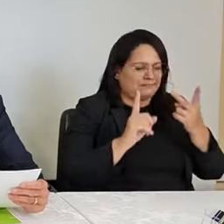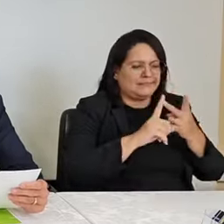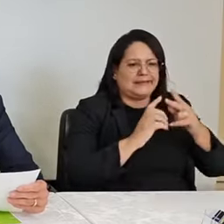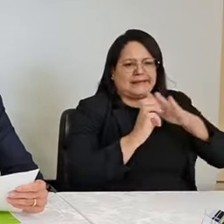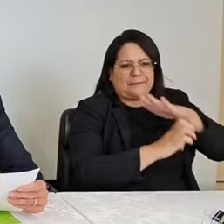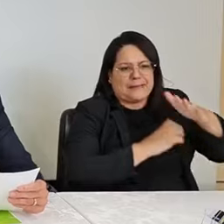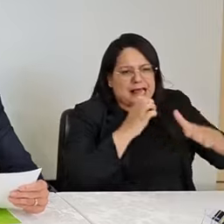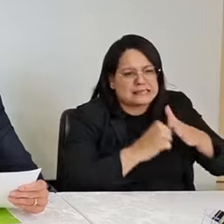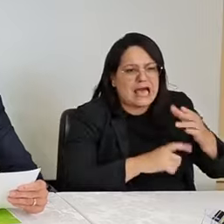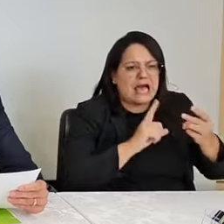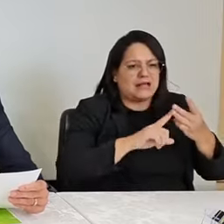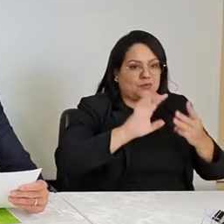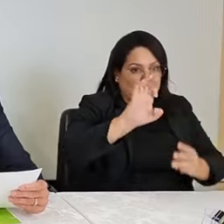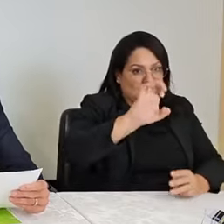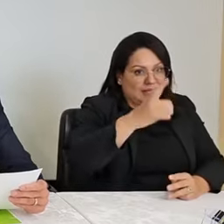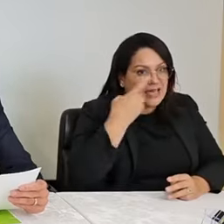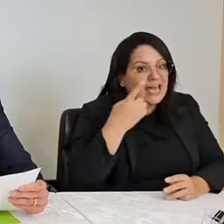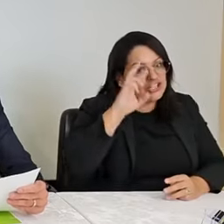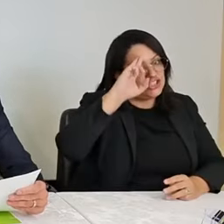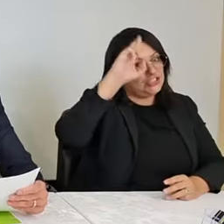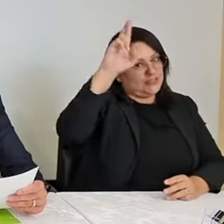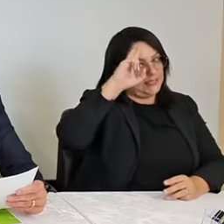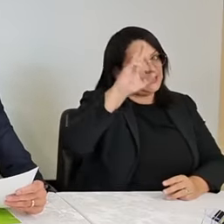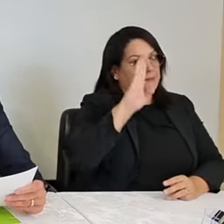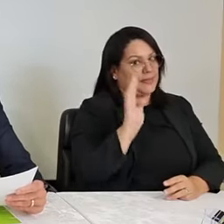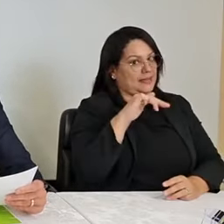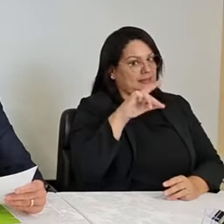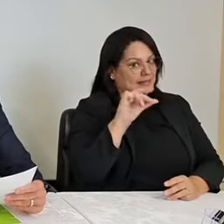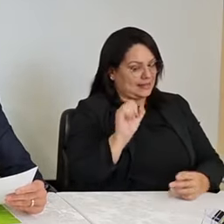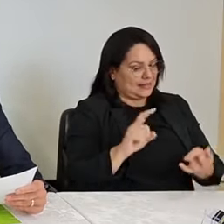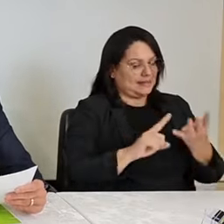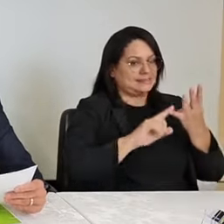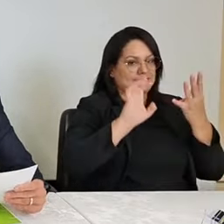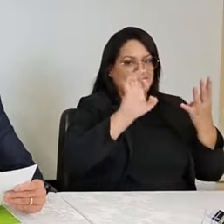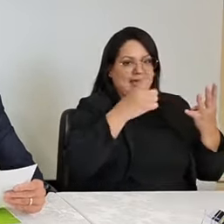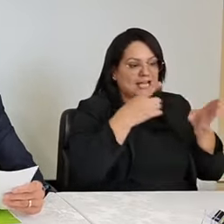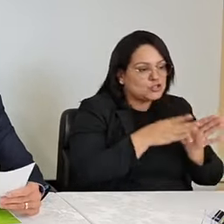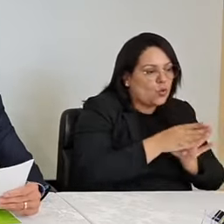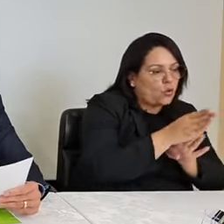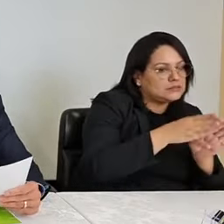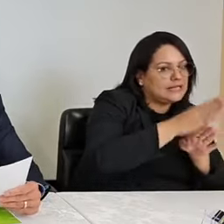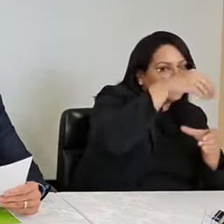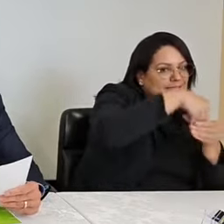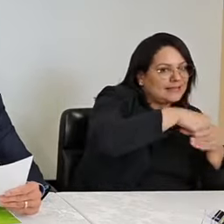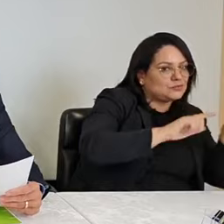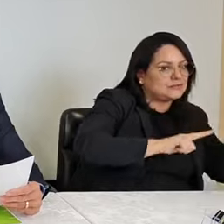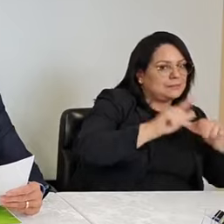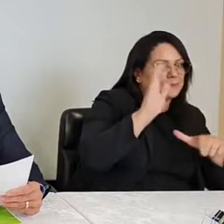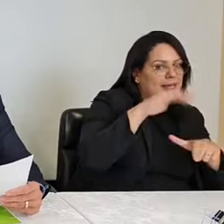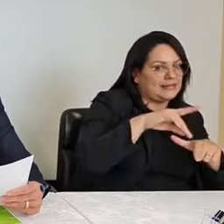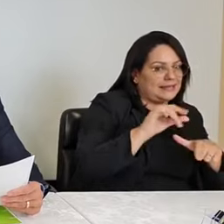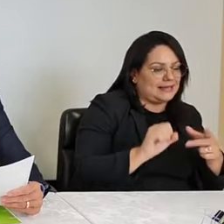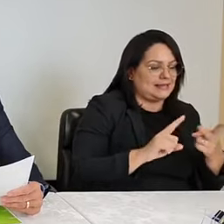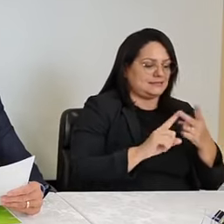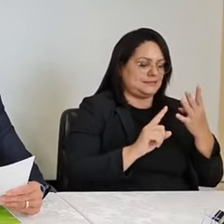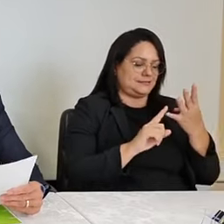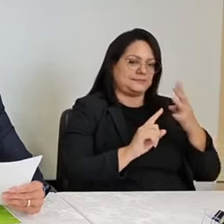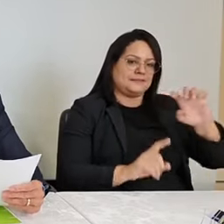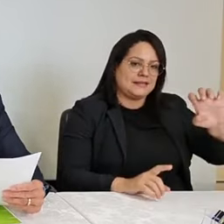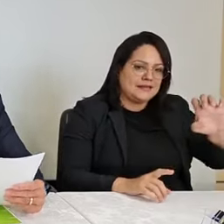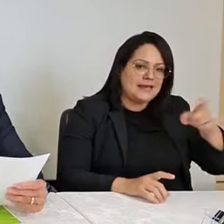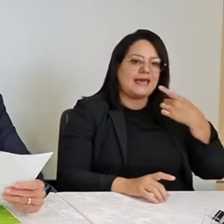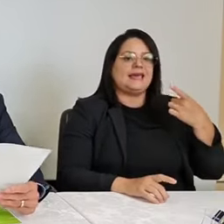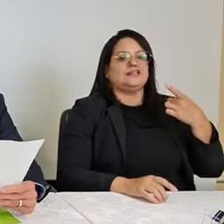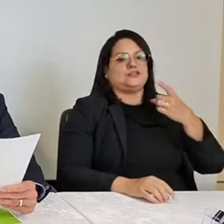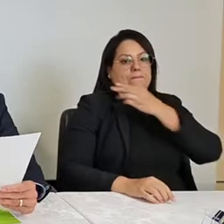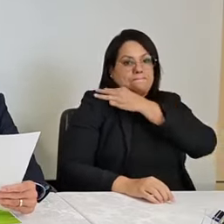empresários, obviamente, ex-dirigentes do BNDES, ex-conselheiros do BNDES, né, ex-ministros do